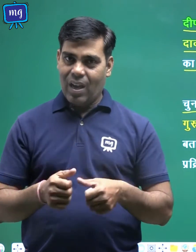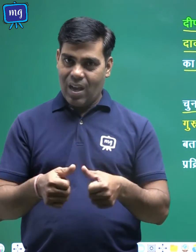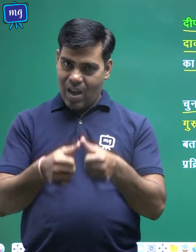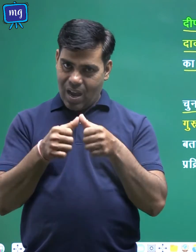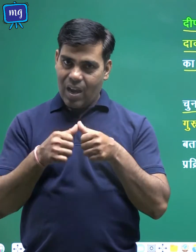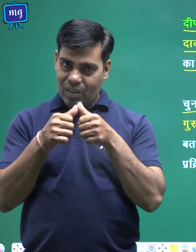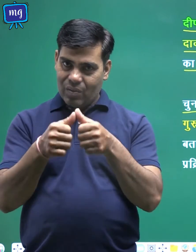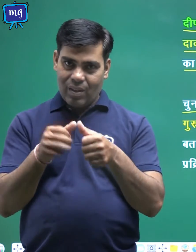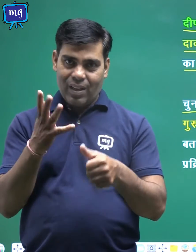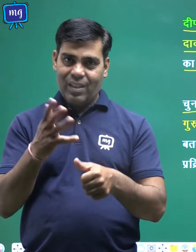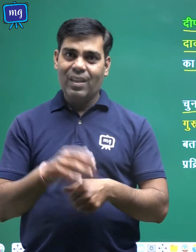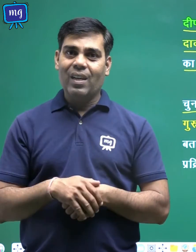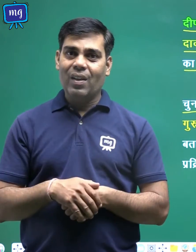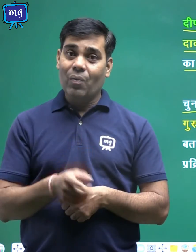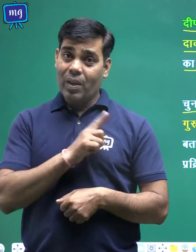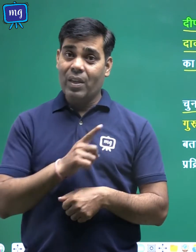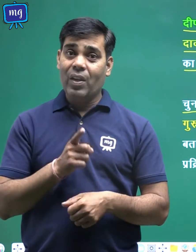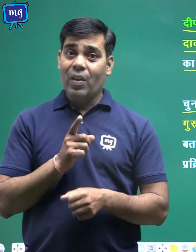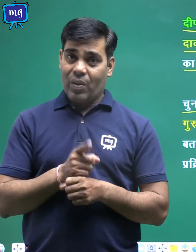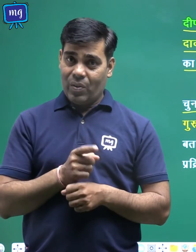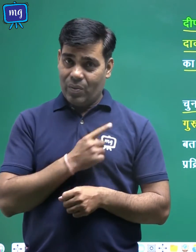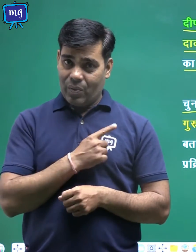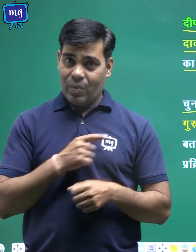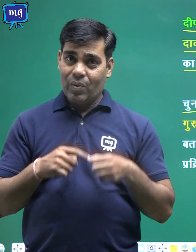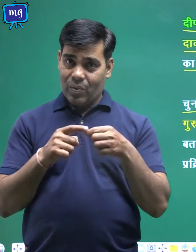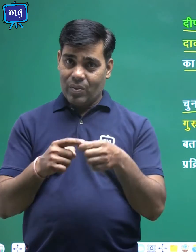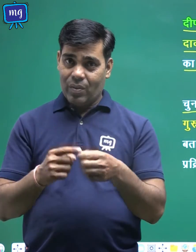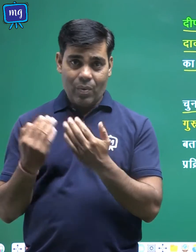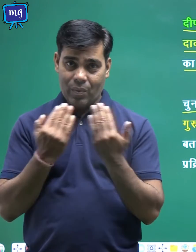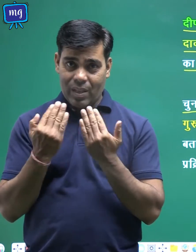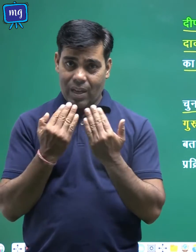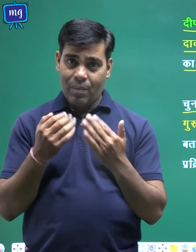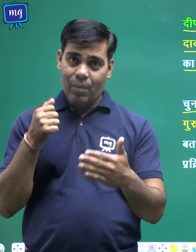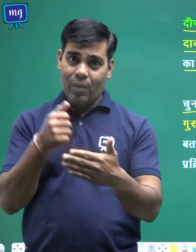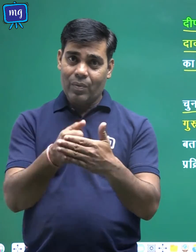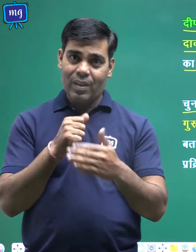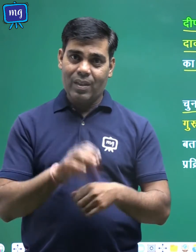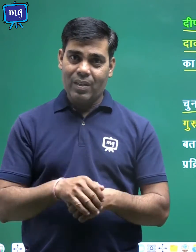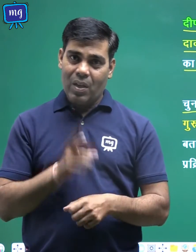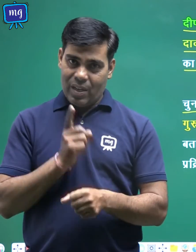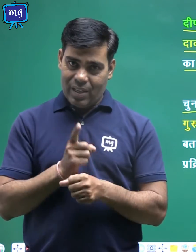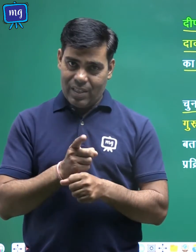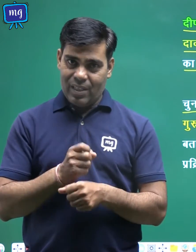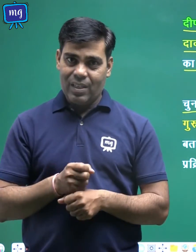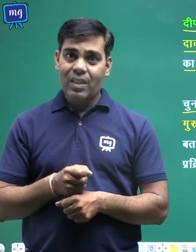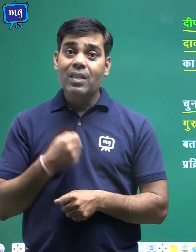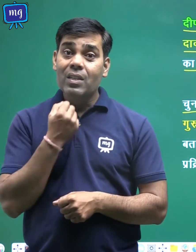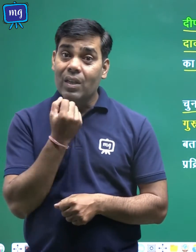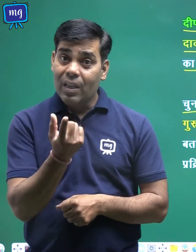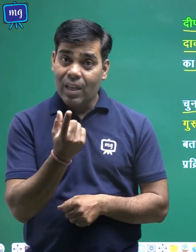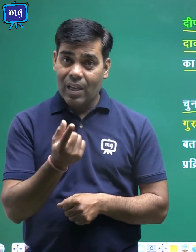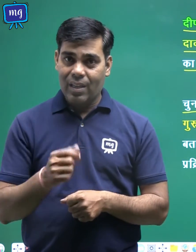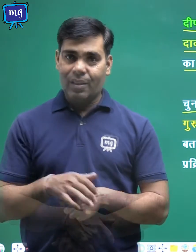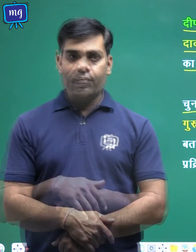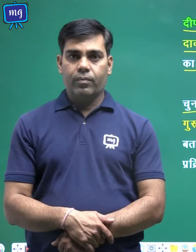नहीं दिया और वही प्रश्न वह विद्यालय में पहुंचकर गुरुजी से करता है।